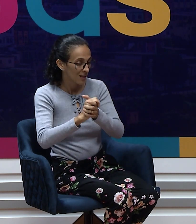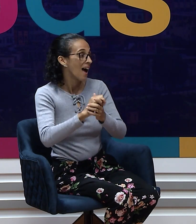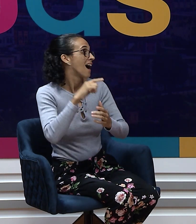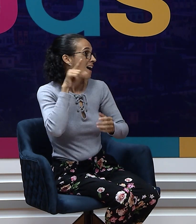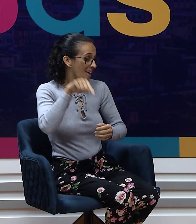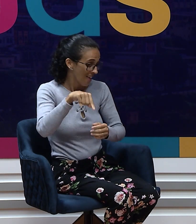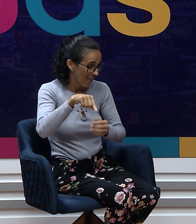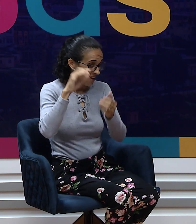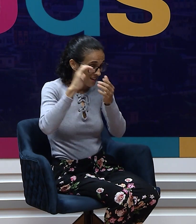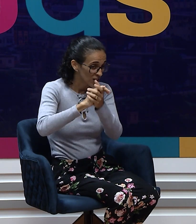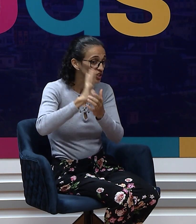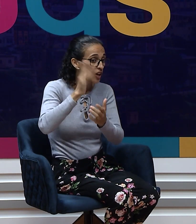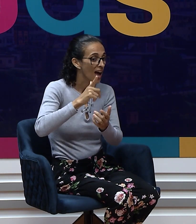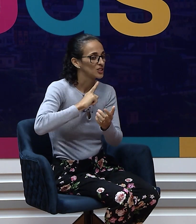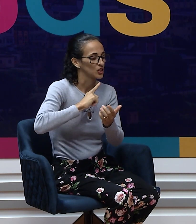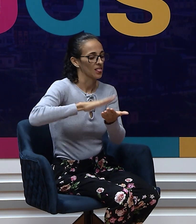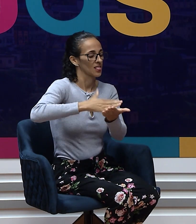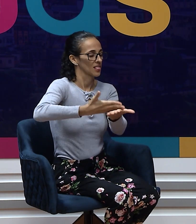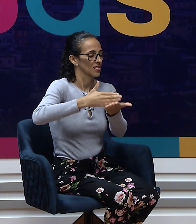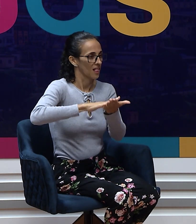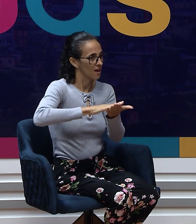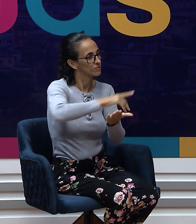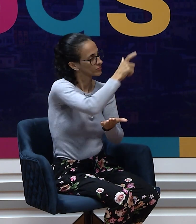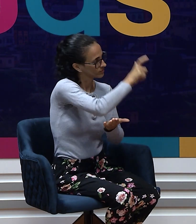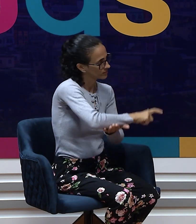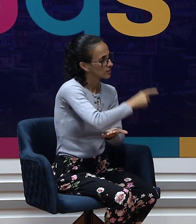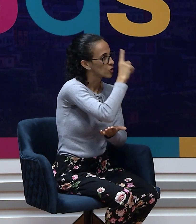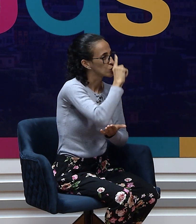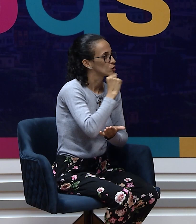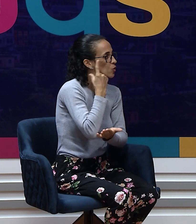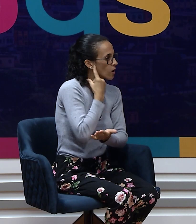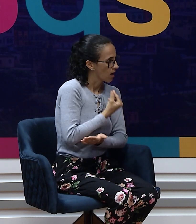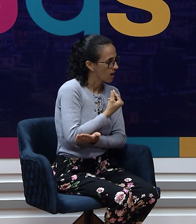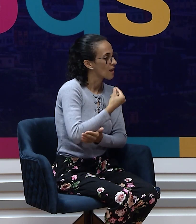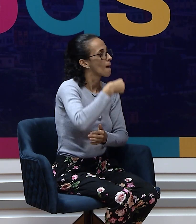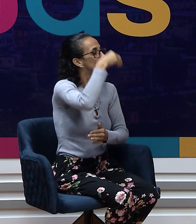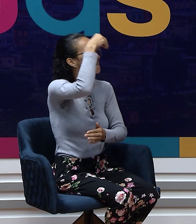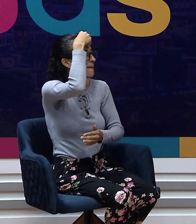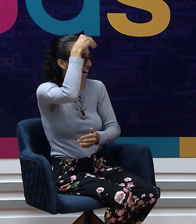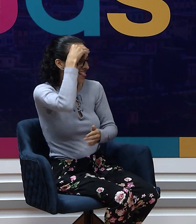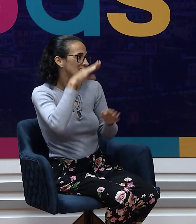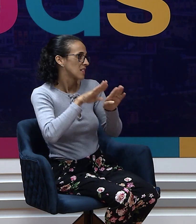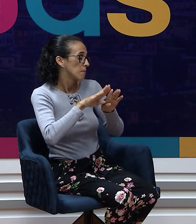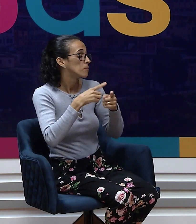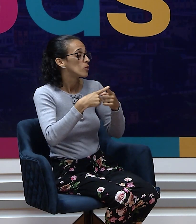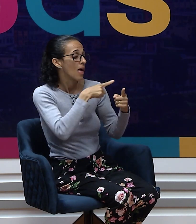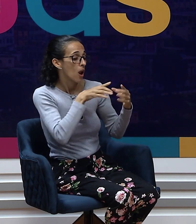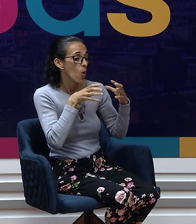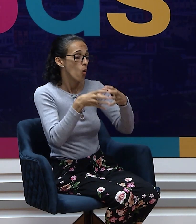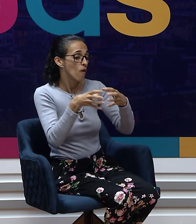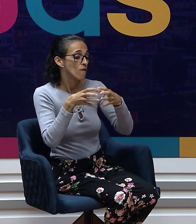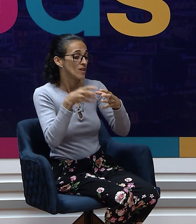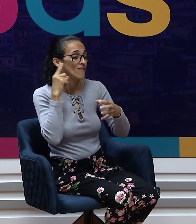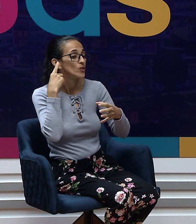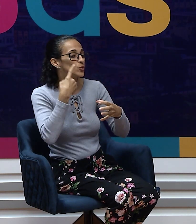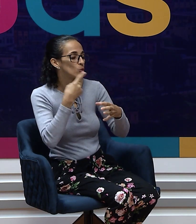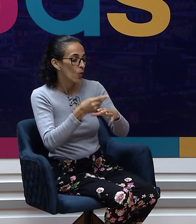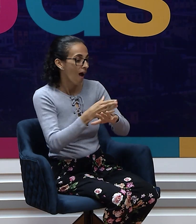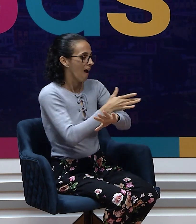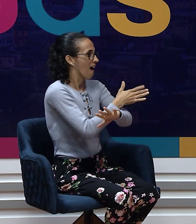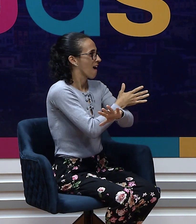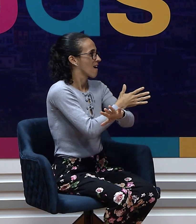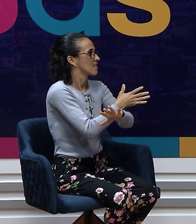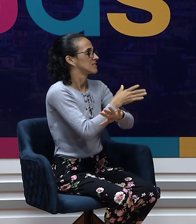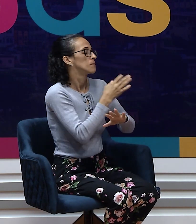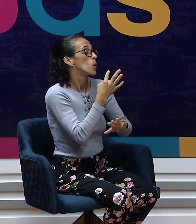meu esposo, o Jonathan, ele também é surdo e ele já tinha a tradutora e intérprete, que era a Juliana, e também é